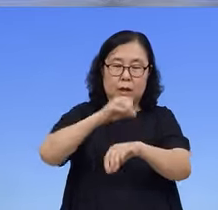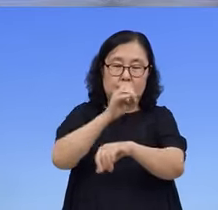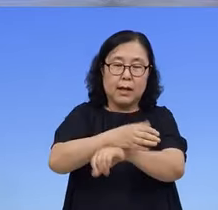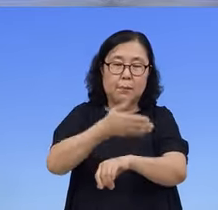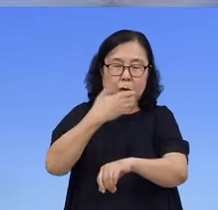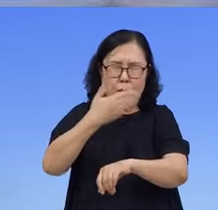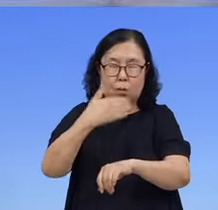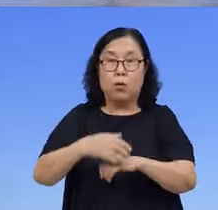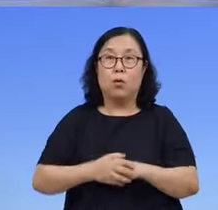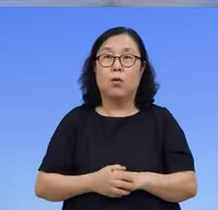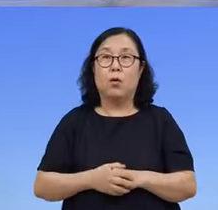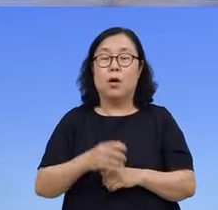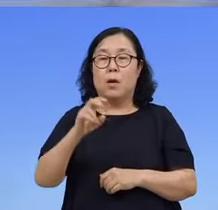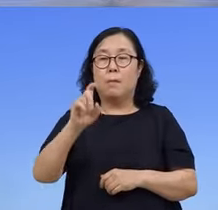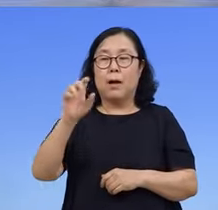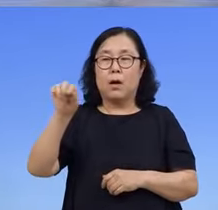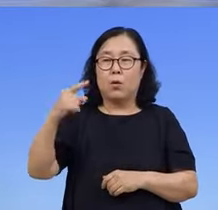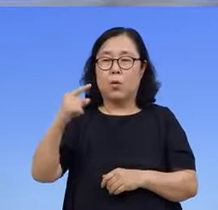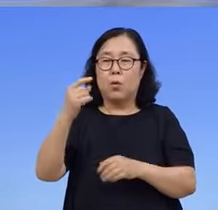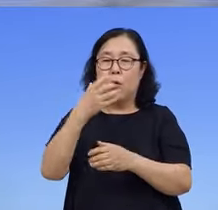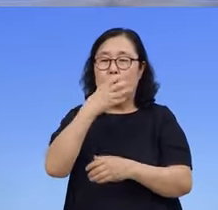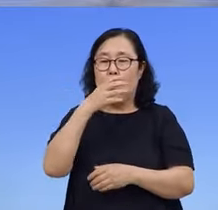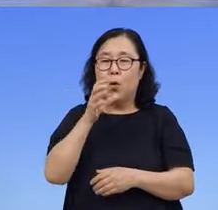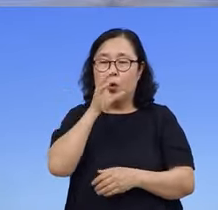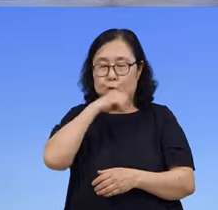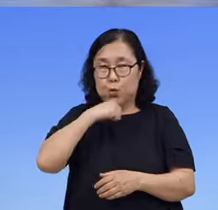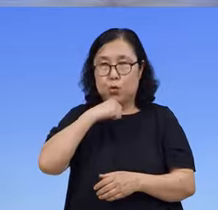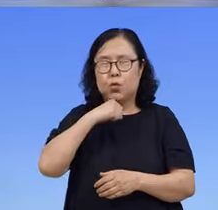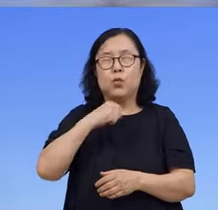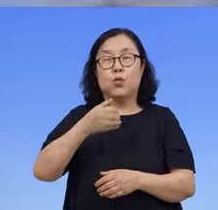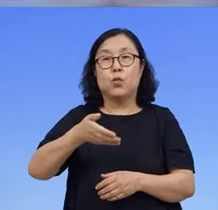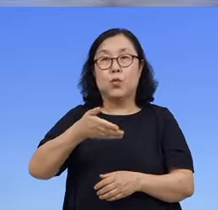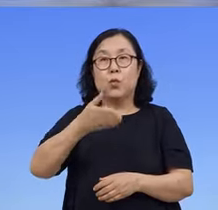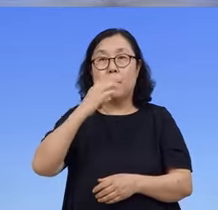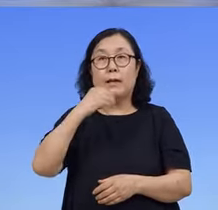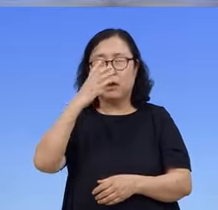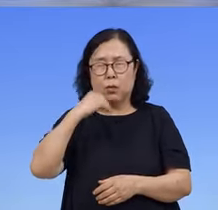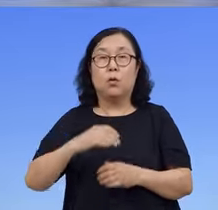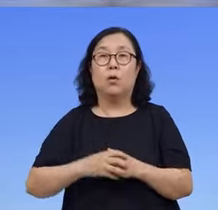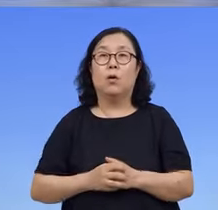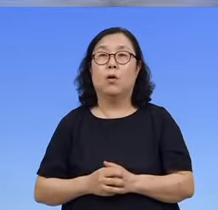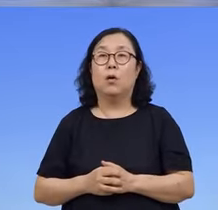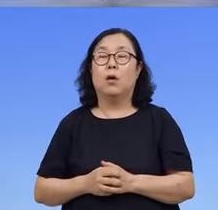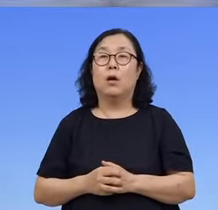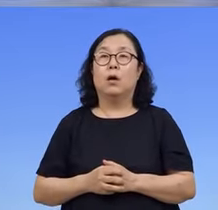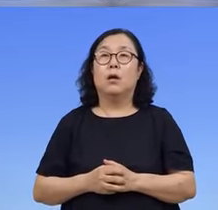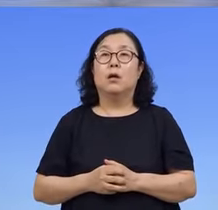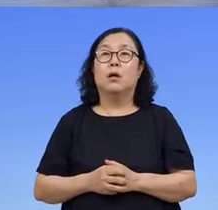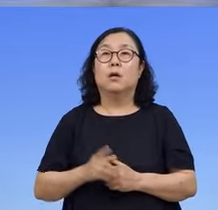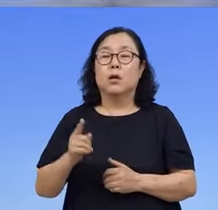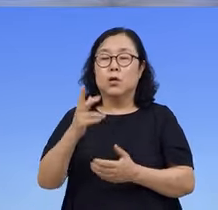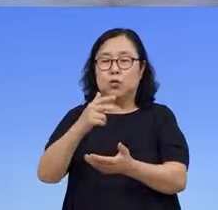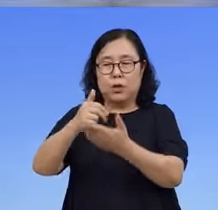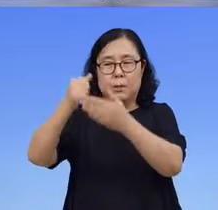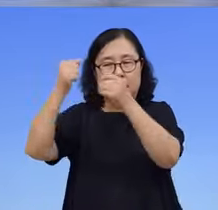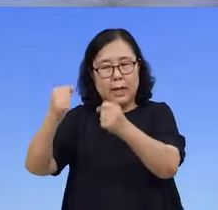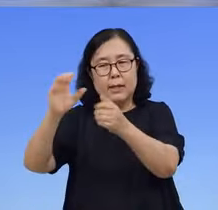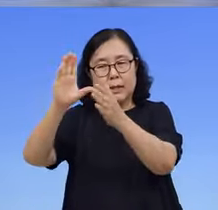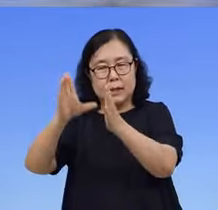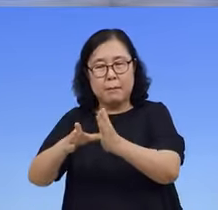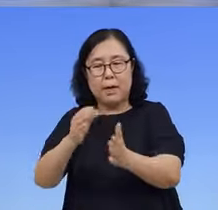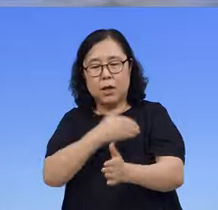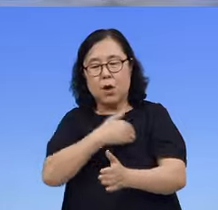소고기 먹고 망고 주스 먹고 이런 여유가 어디서 나오는 겁니까? 안식의 주인이신 주님이